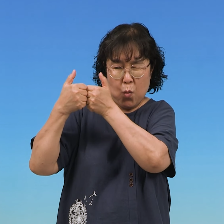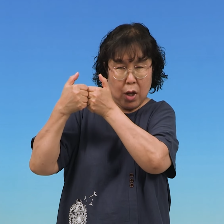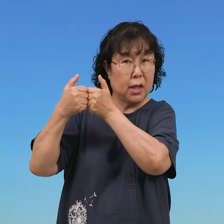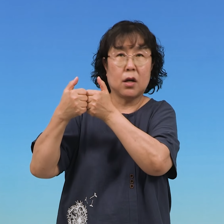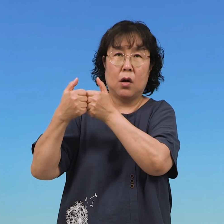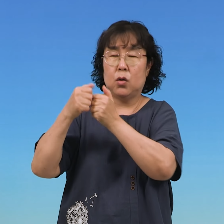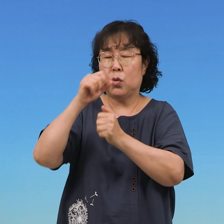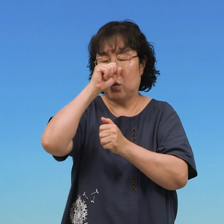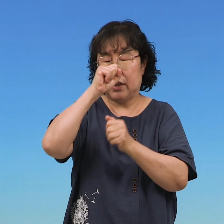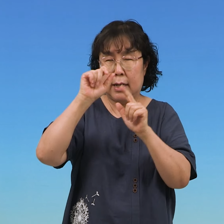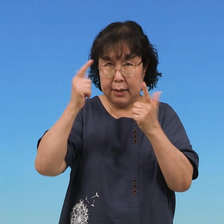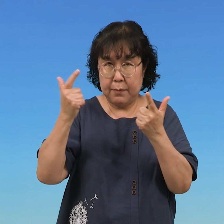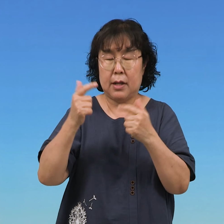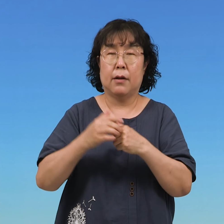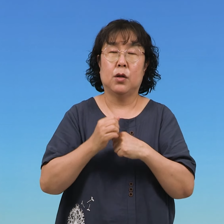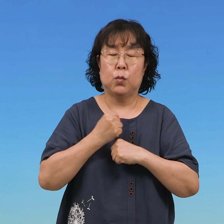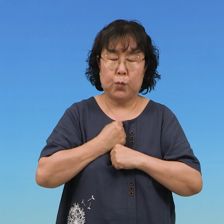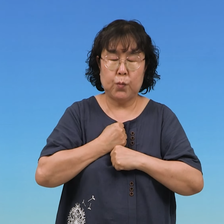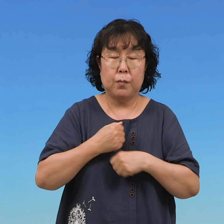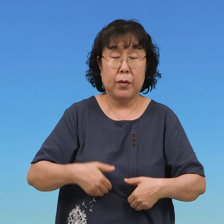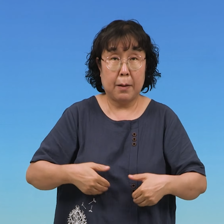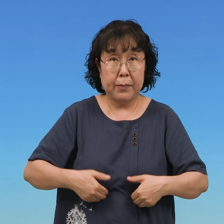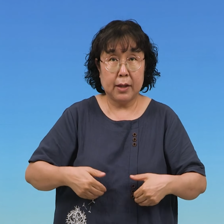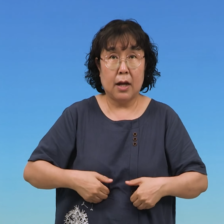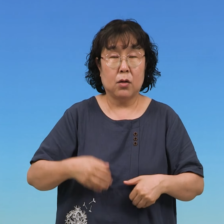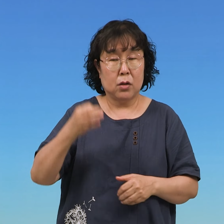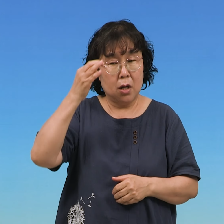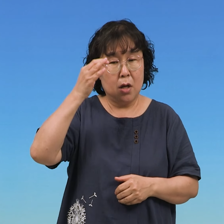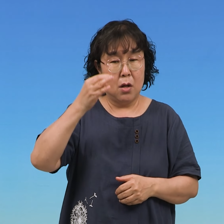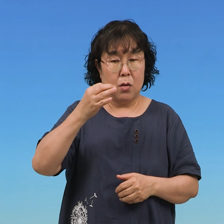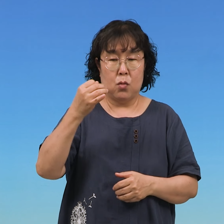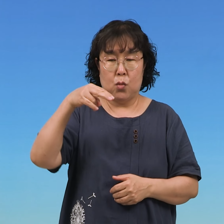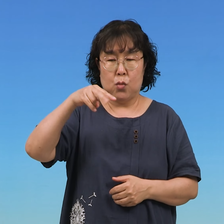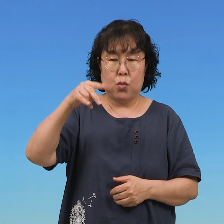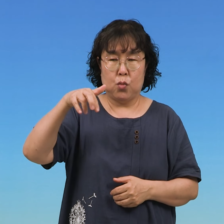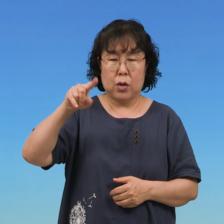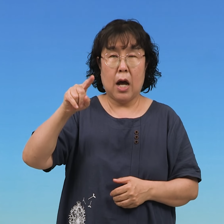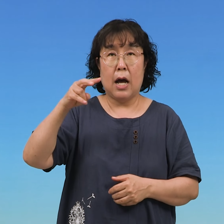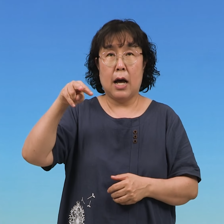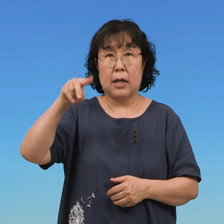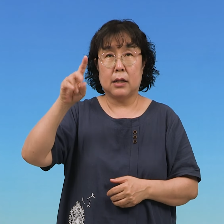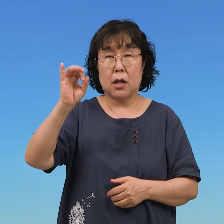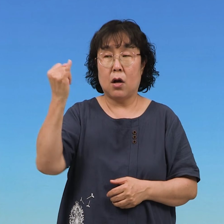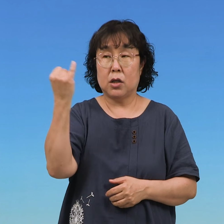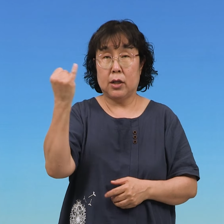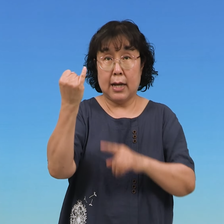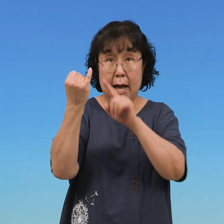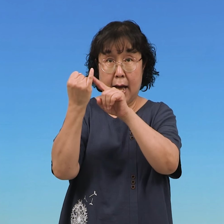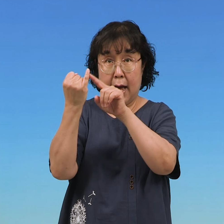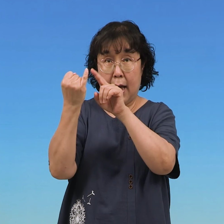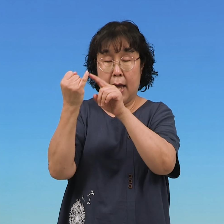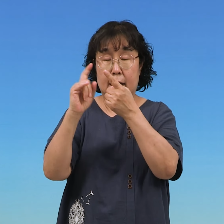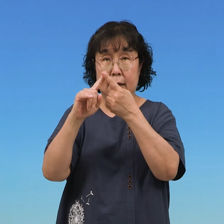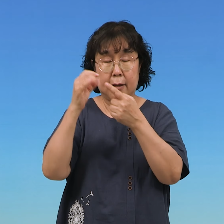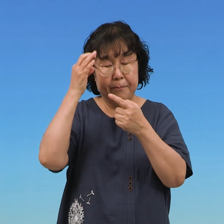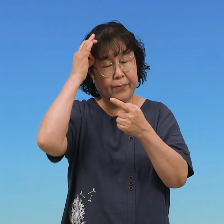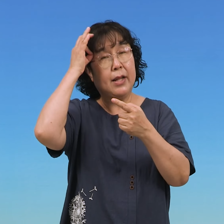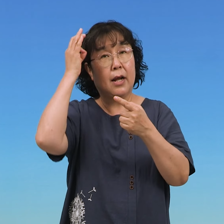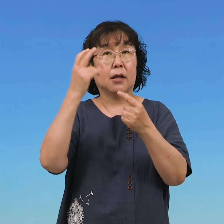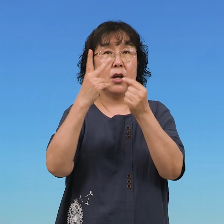제가 수가성 여인에 대해서 이번에 묵상하면서 이번에 깨달았던, 옛날에 잘 인식 못했던 포인트가 하나 더